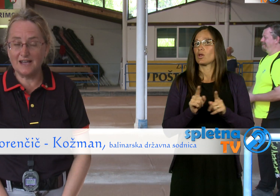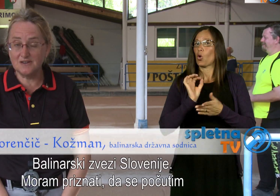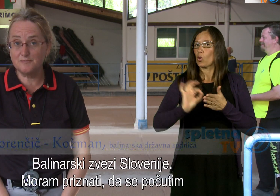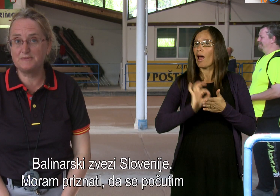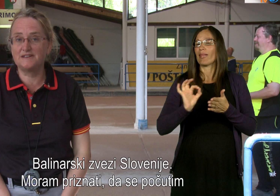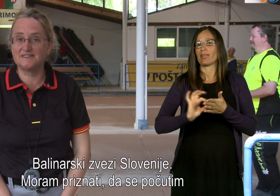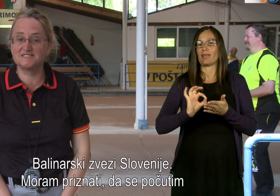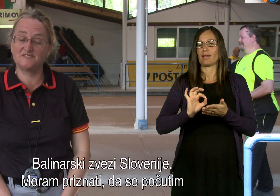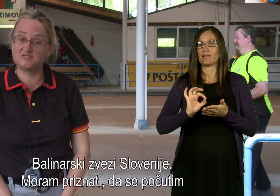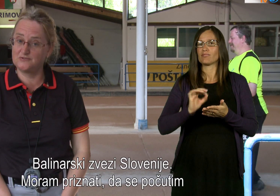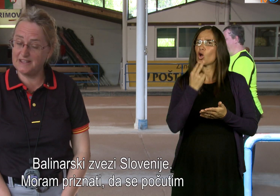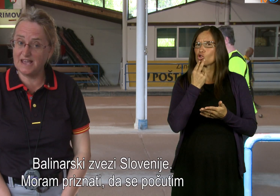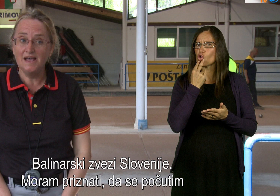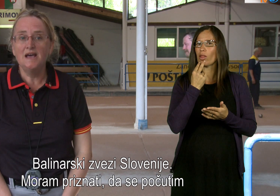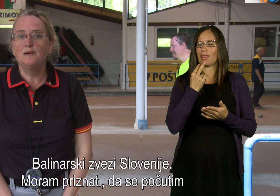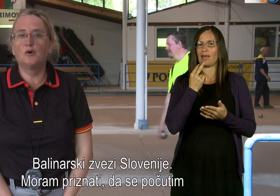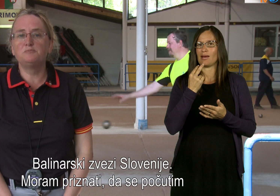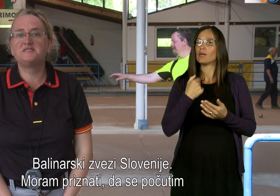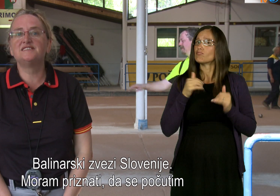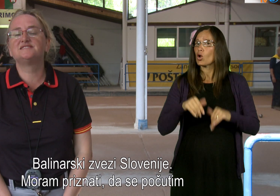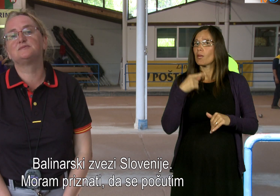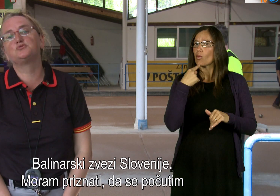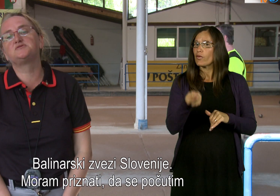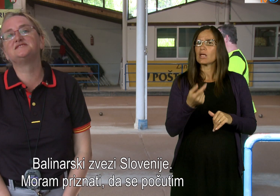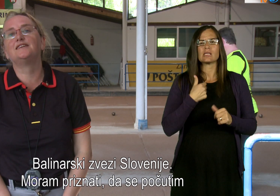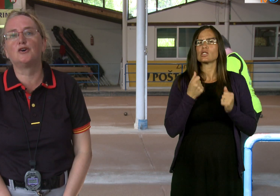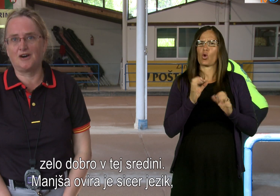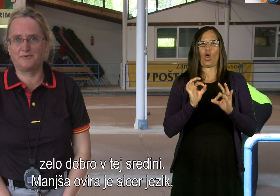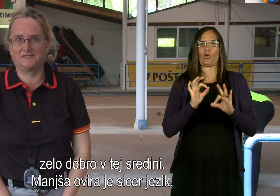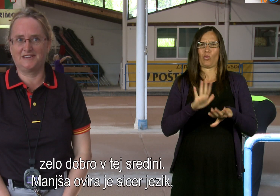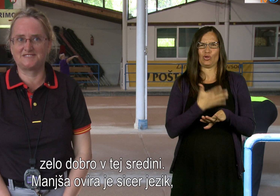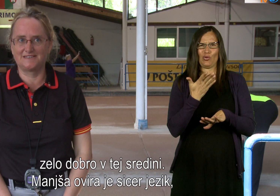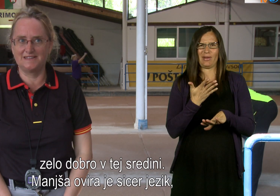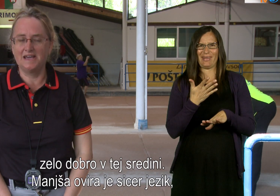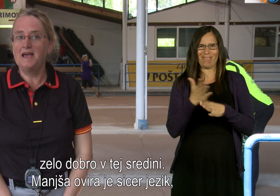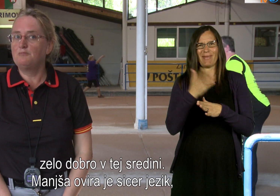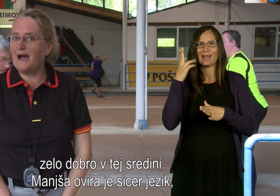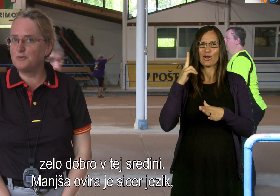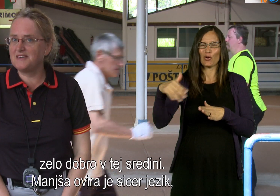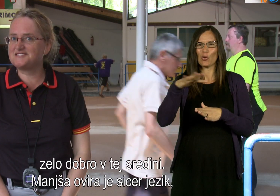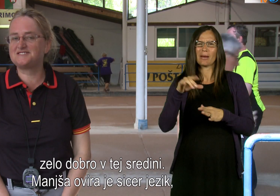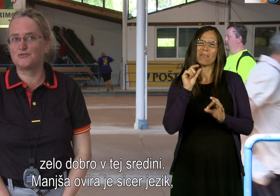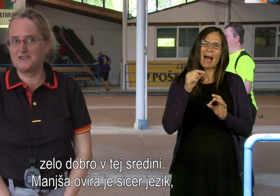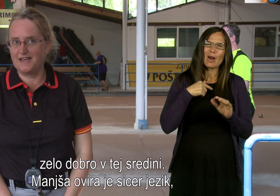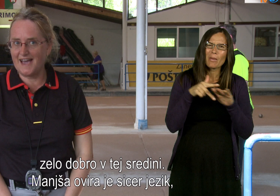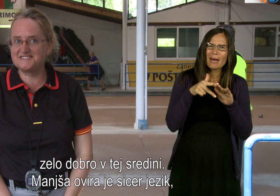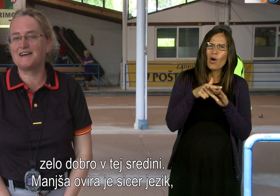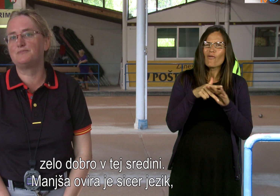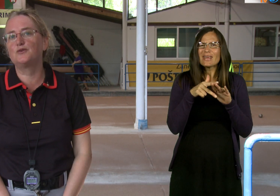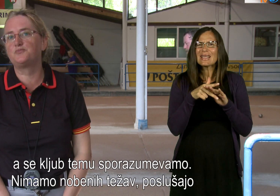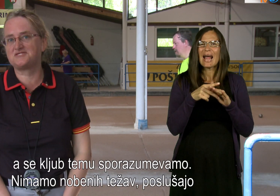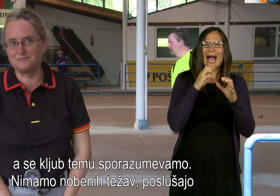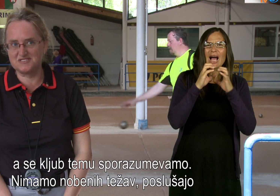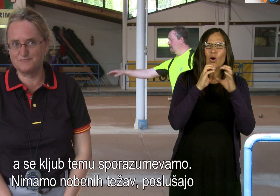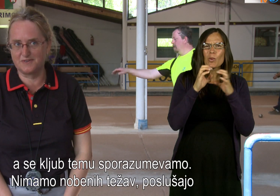tudi uradno pri Balinarski zvezi Slovenije. Moram priznati, da se počutim zelo dobro v tej sredini. Malo mi je sicer ovira jezik,